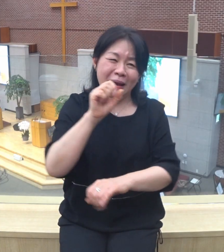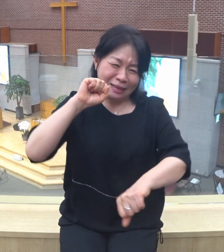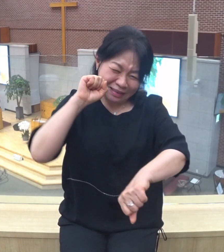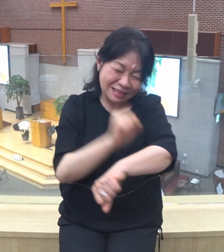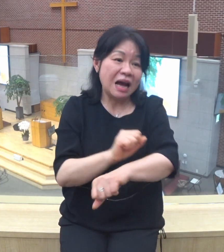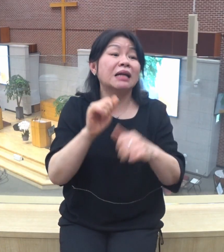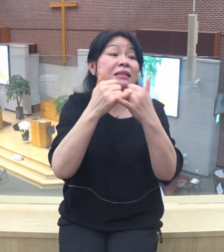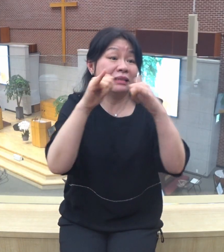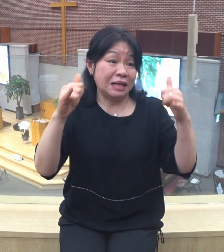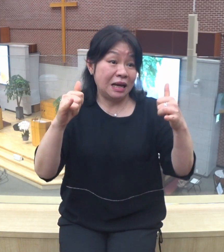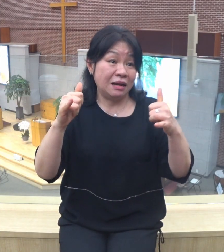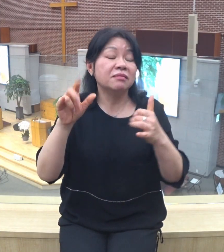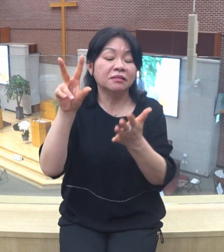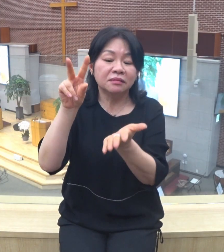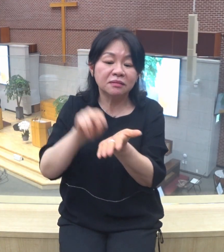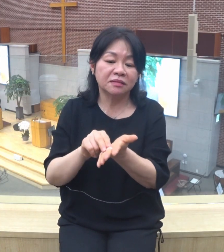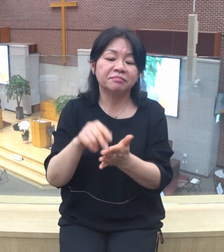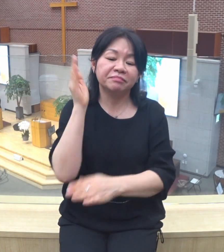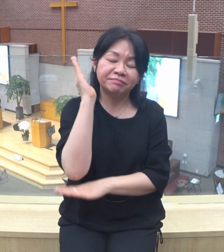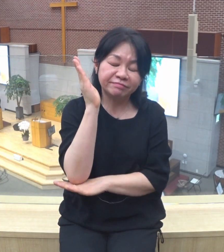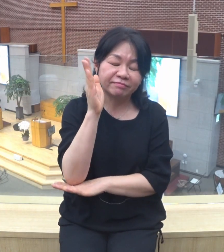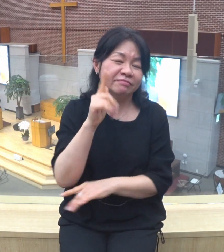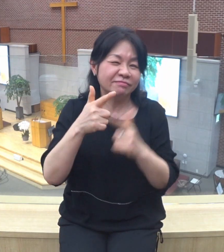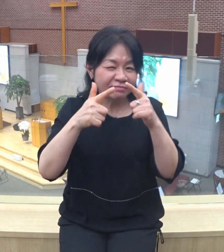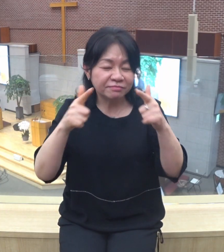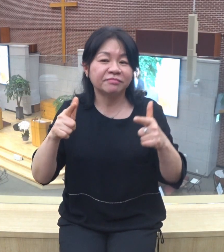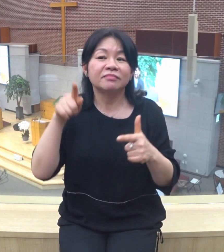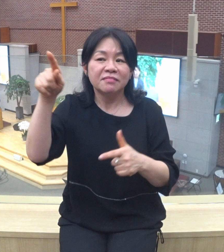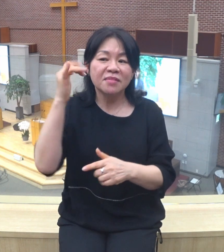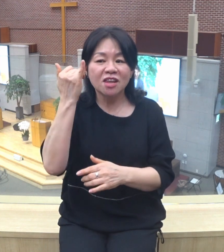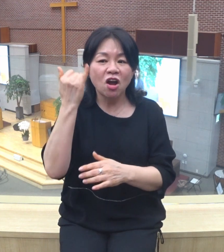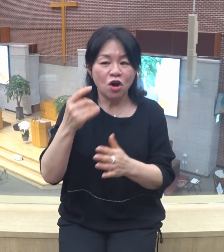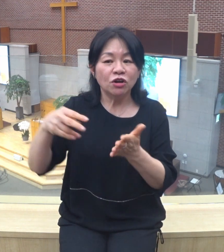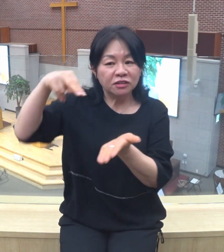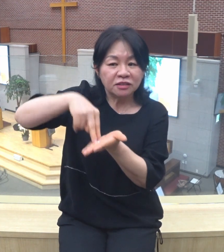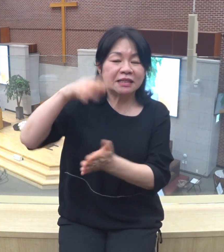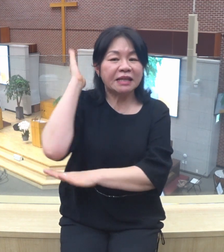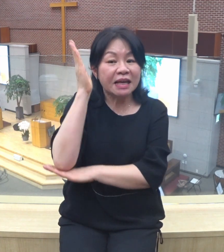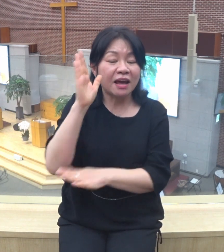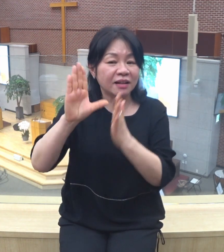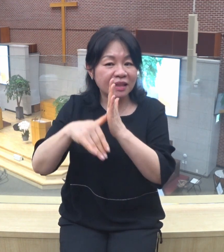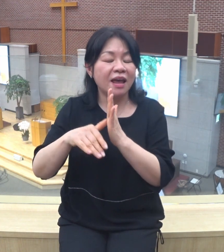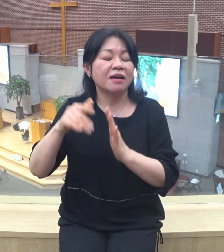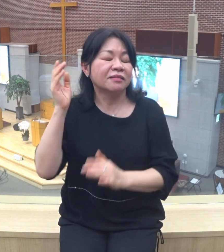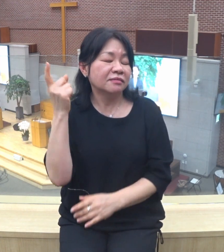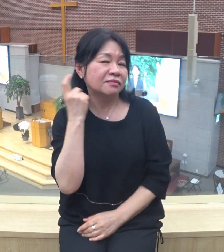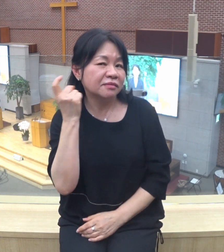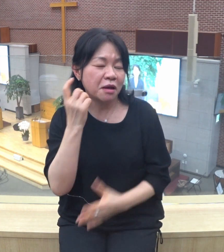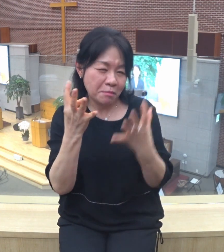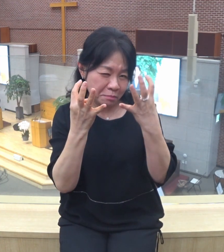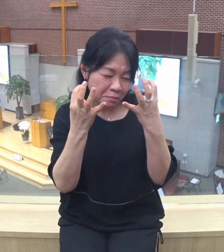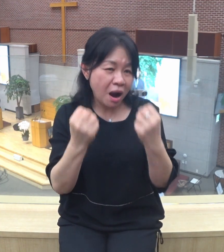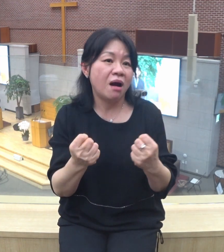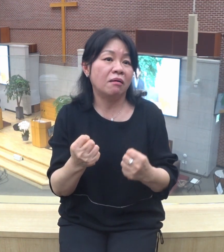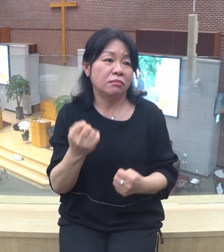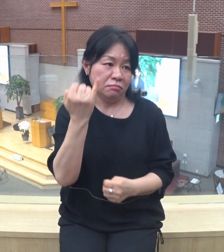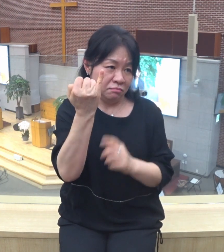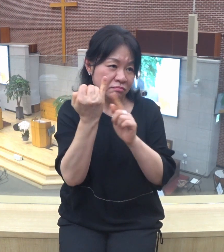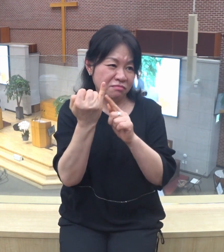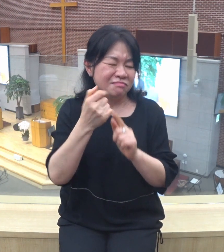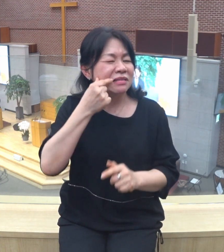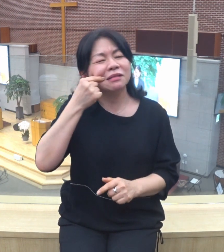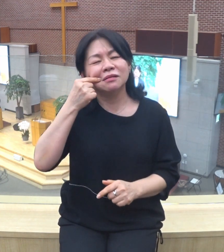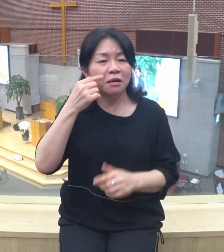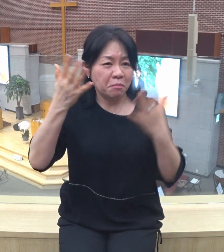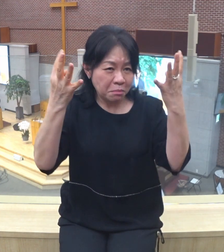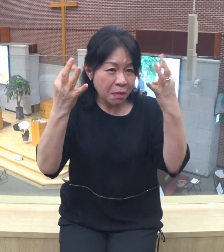통신사 VIP거든요. 그래서 저는 이걸 꼭 활용하기로 마음을 먹었습니다. 그때 당시에 김미경 강사가 엄청나게 인기를